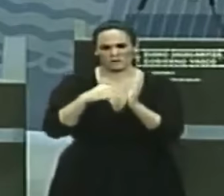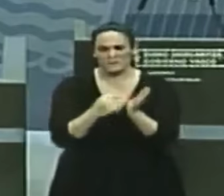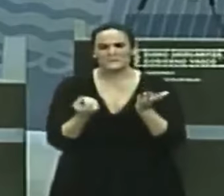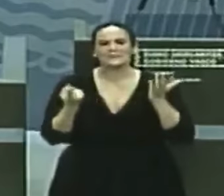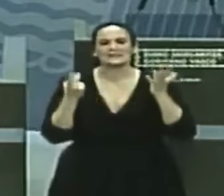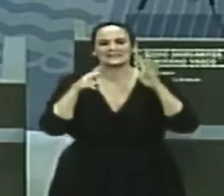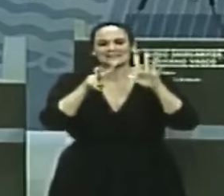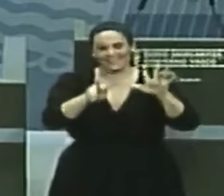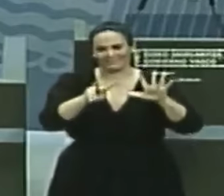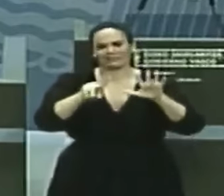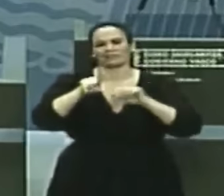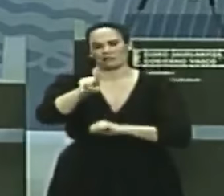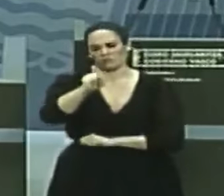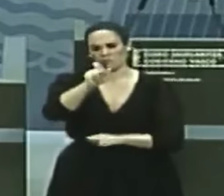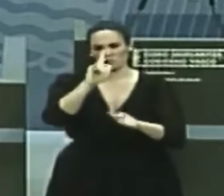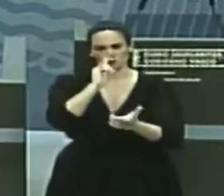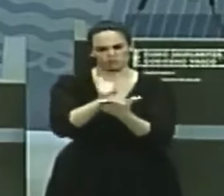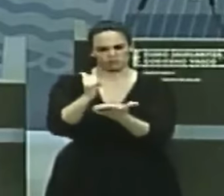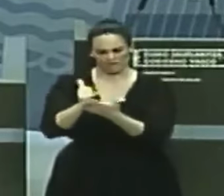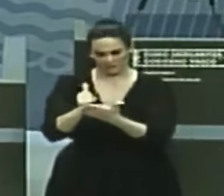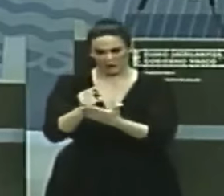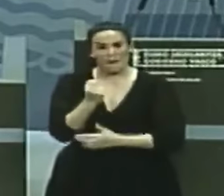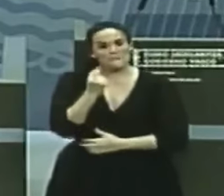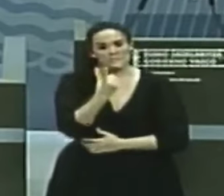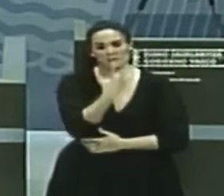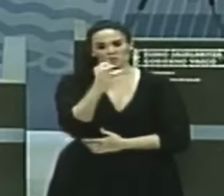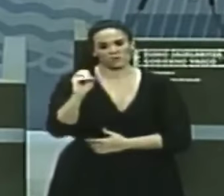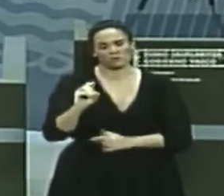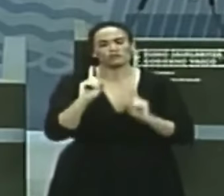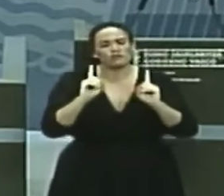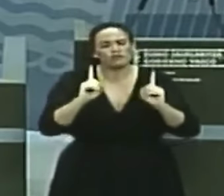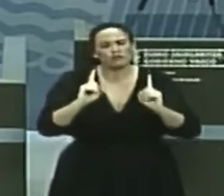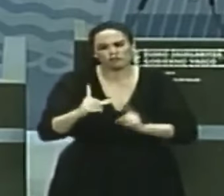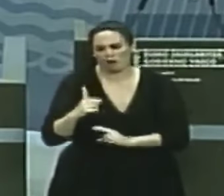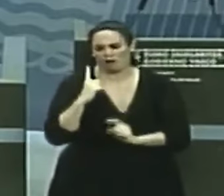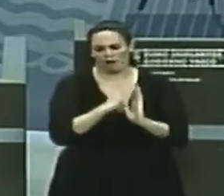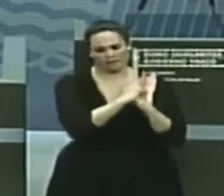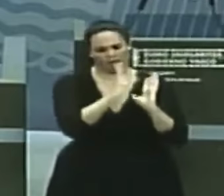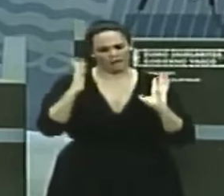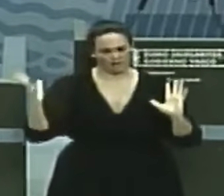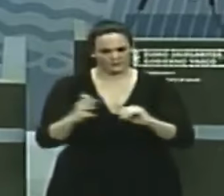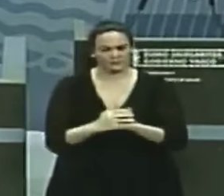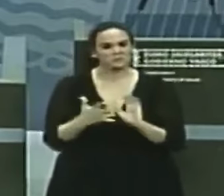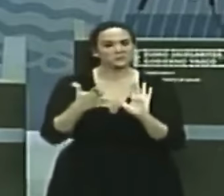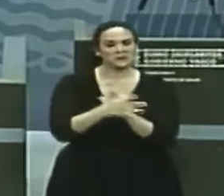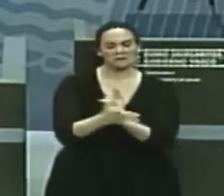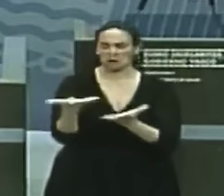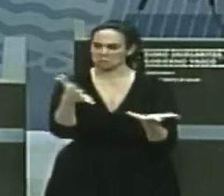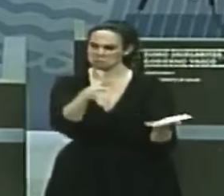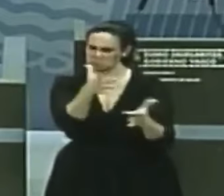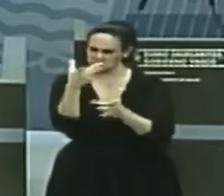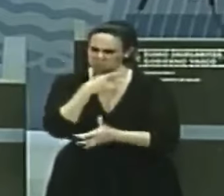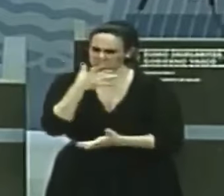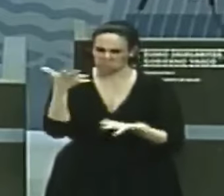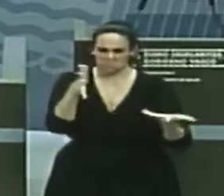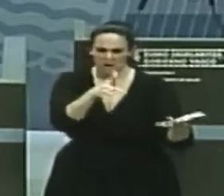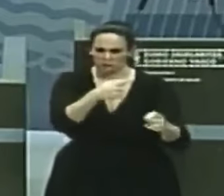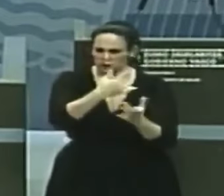más de 1400 sólo en el día de ayer esto significa que teniendo en cuenta la media de pruebas realizadas por millón de